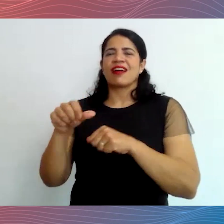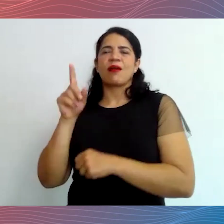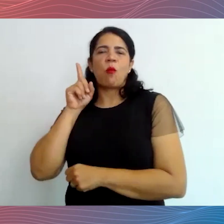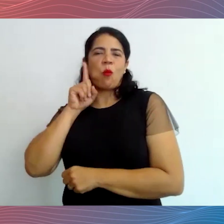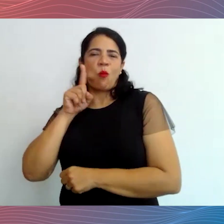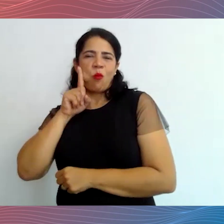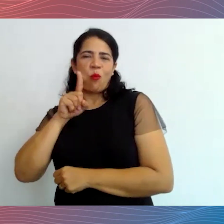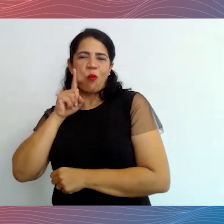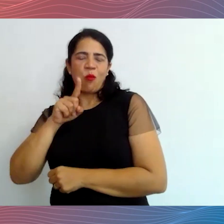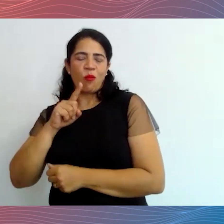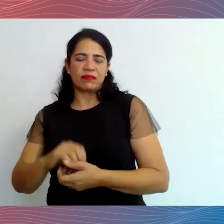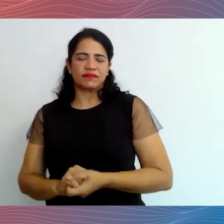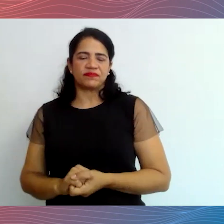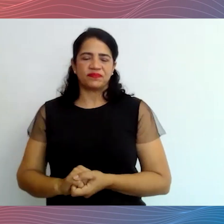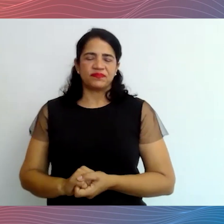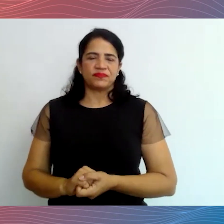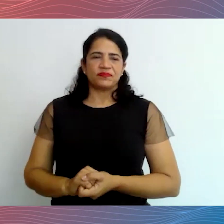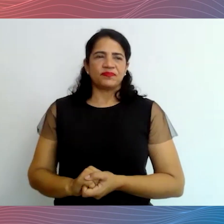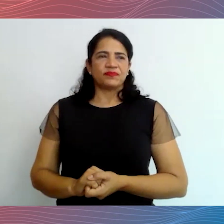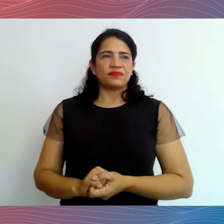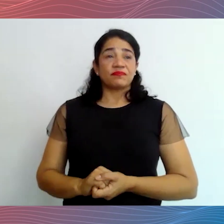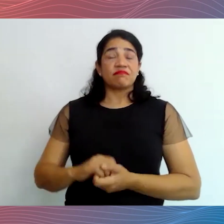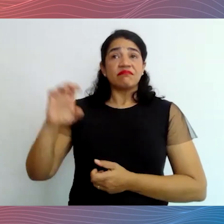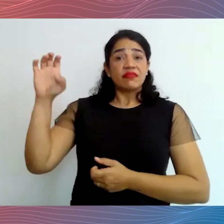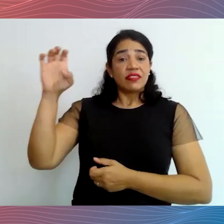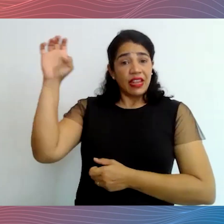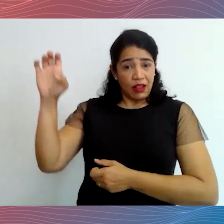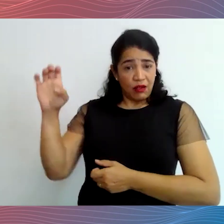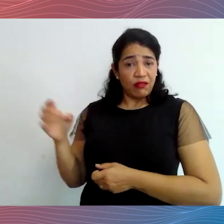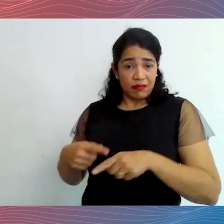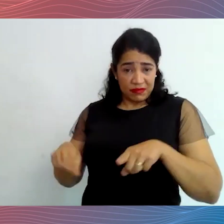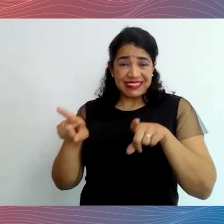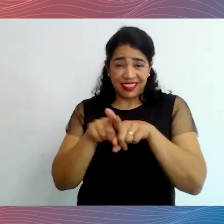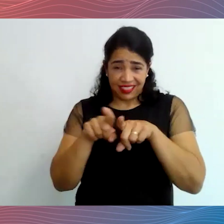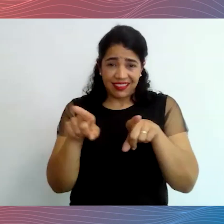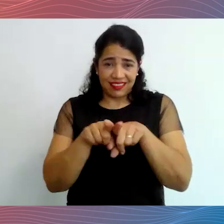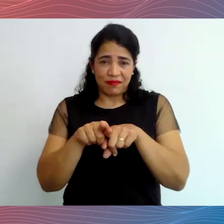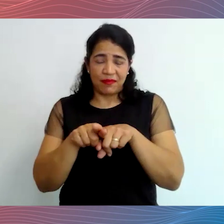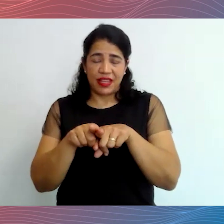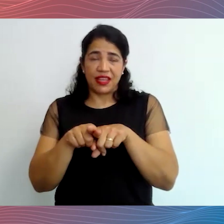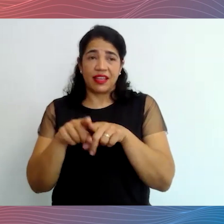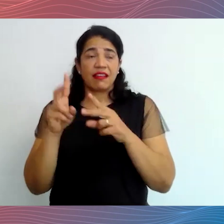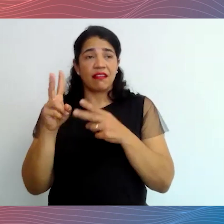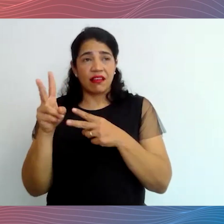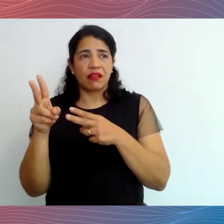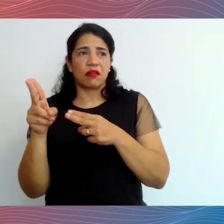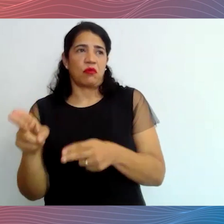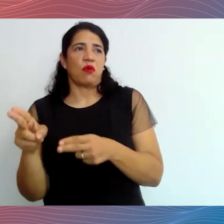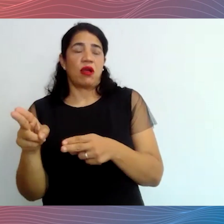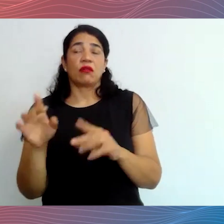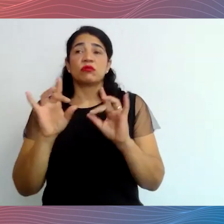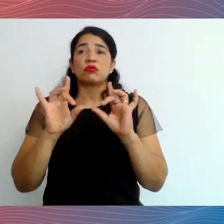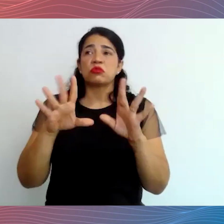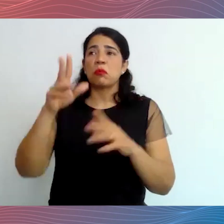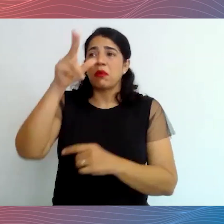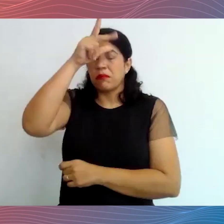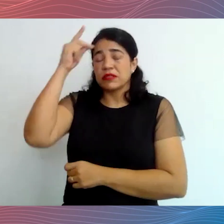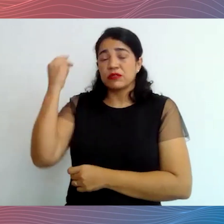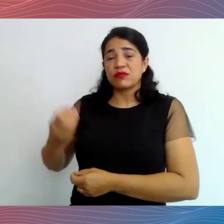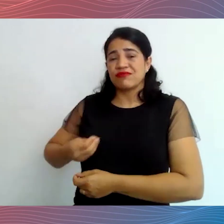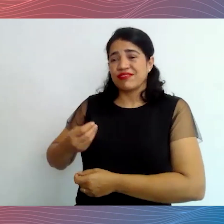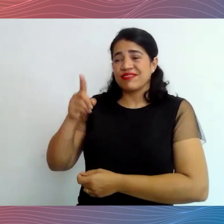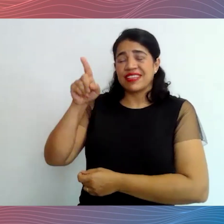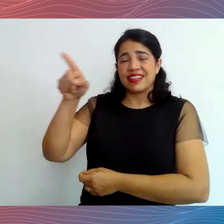E a Europa a mesma coisa. Só de manutenção, sobrevivência de alguns contatos, algumas igrejas, tá, irmão? Não vamos para